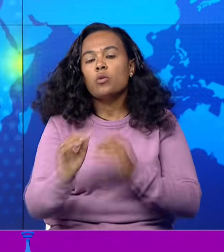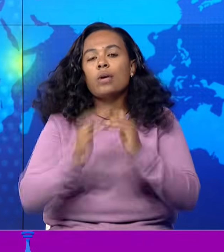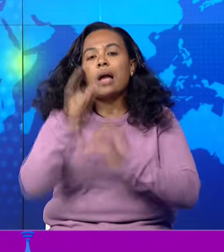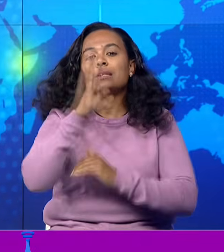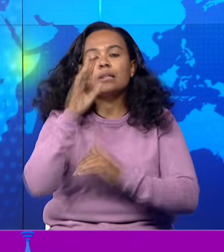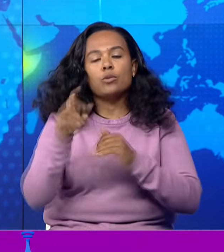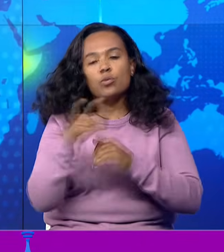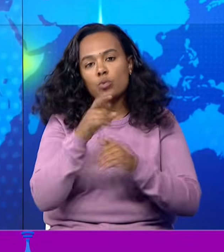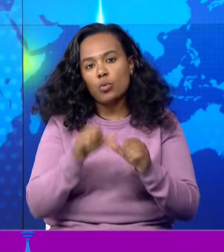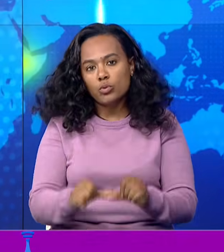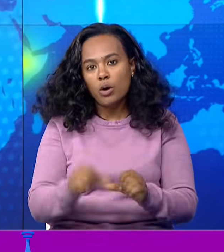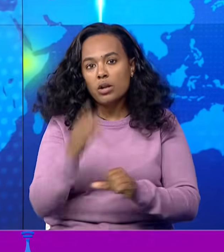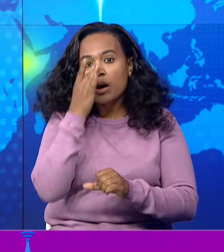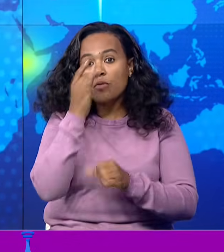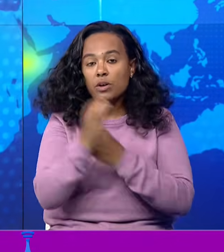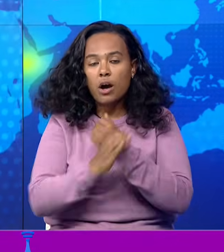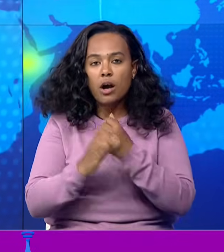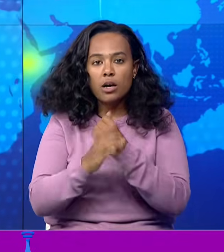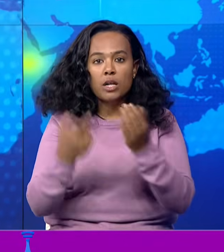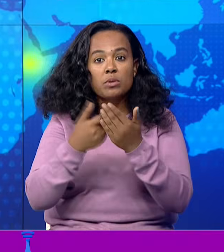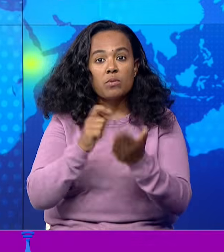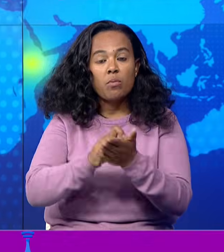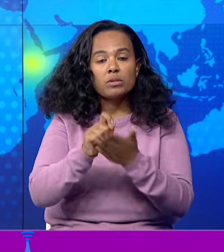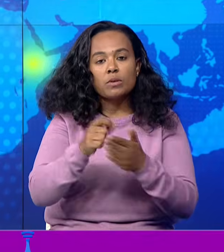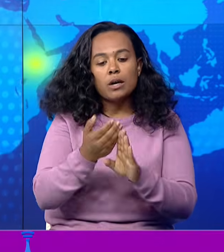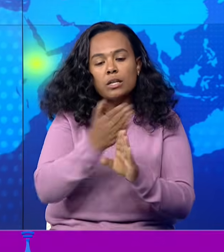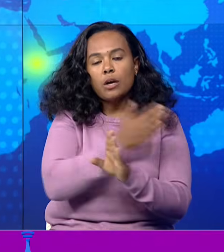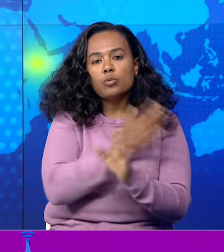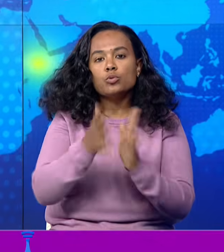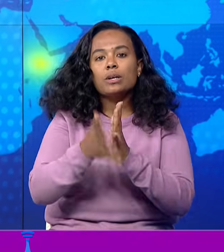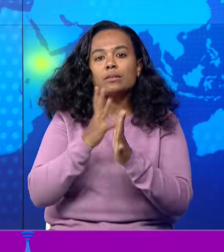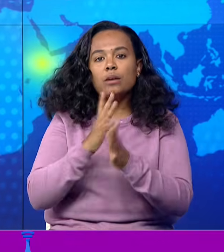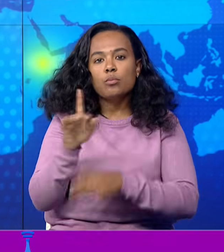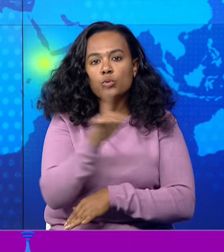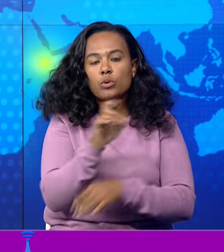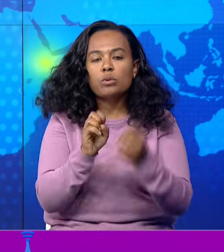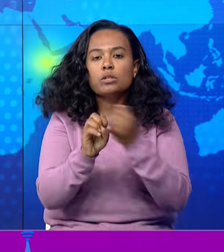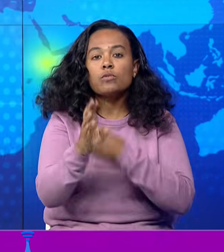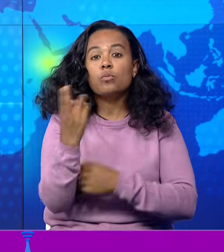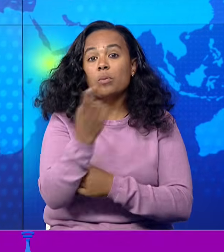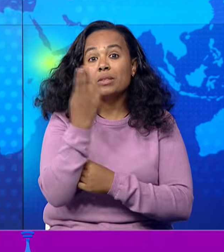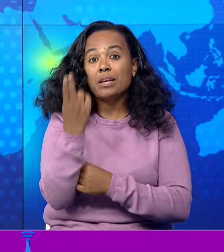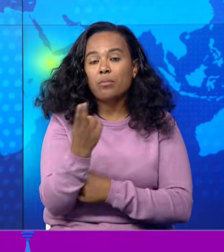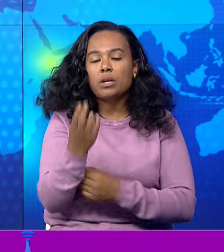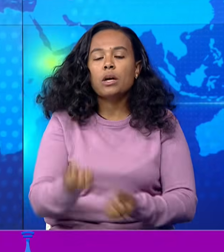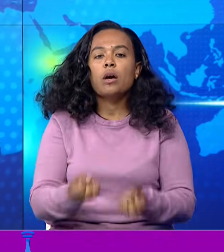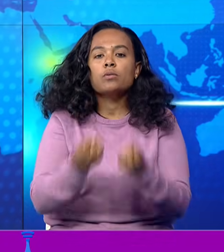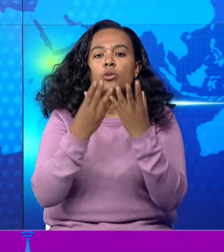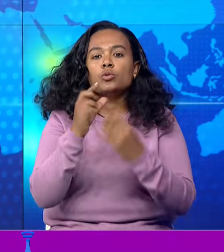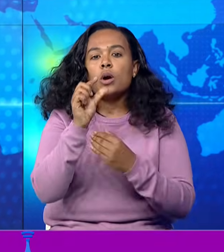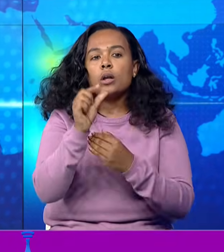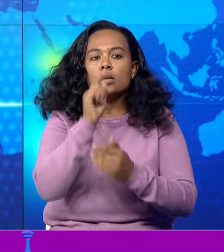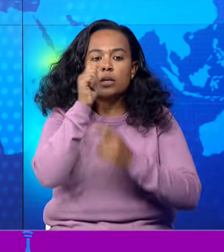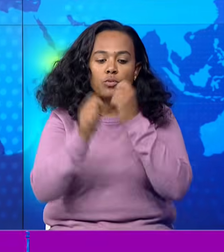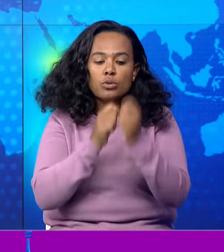ኢትዮጵያ ከአፍሪካ ሀገራት ቅርሶቿን በዩኔስኮ በማስመዝገብ ከቀዳሚዎቹ ተርታ ብትሆንም ከዘርፉ በመጠቀም ግን ከአብዛኞቹ አናሳ የቱሪዝም